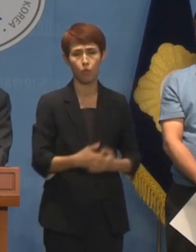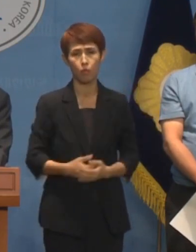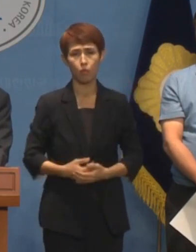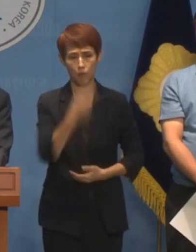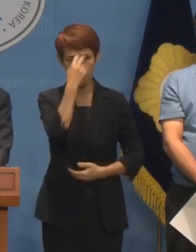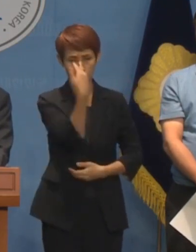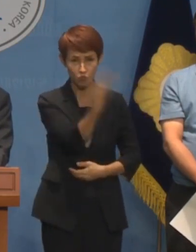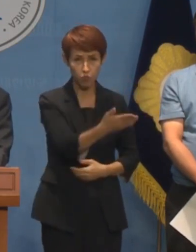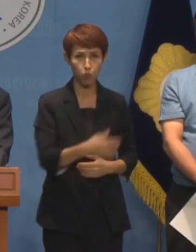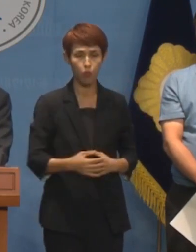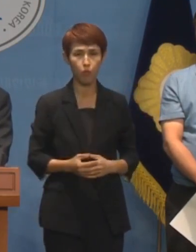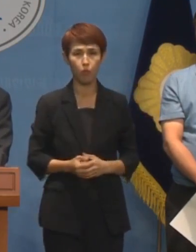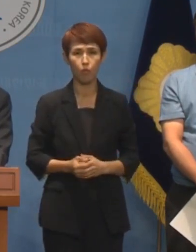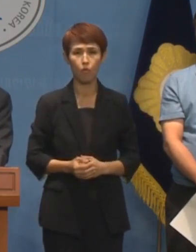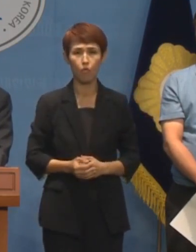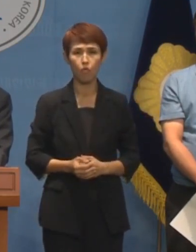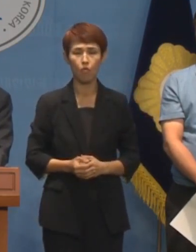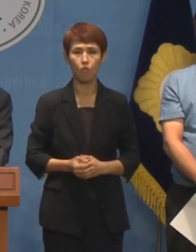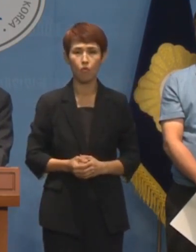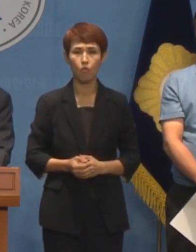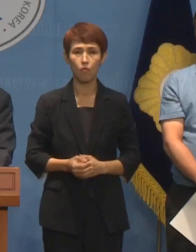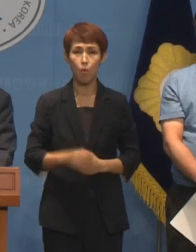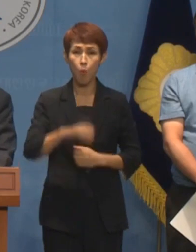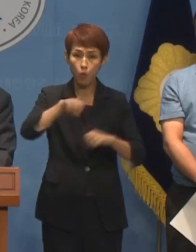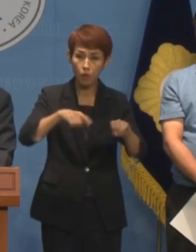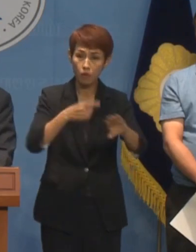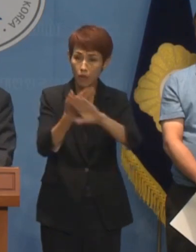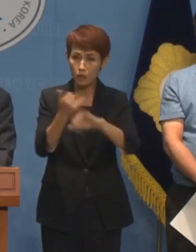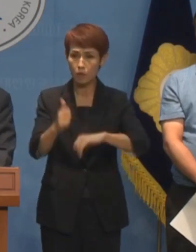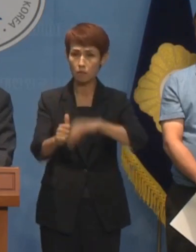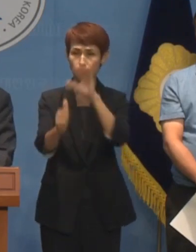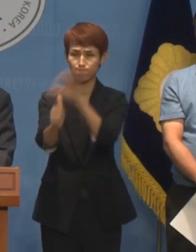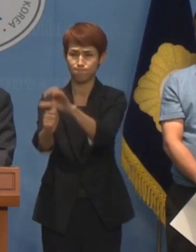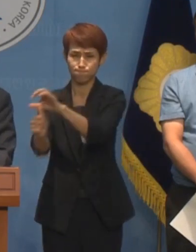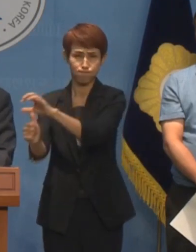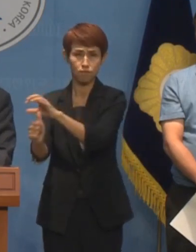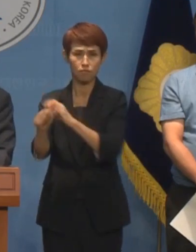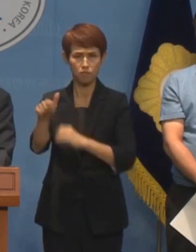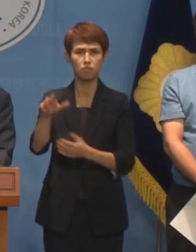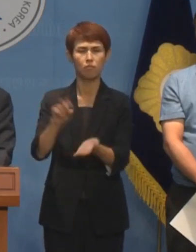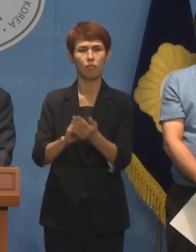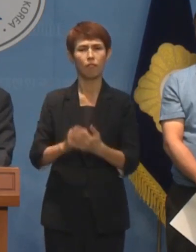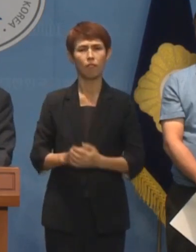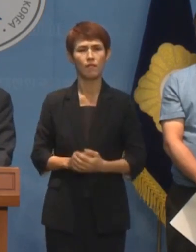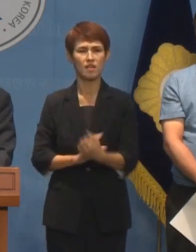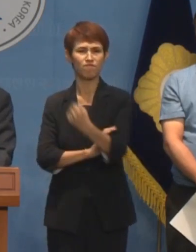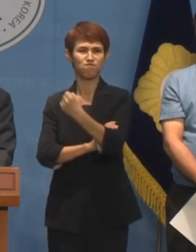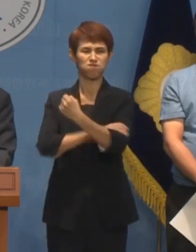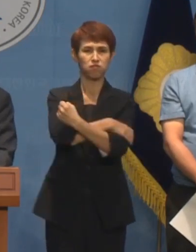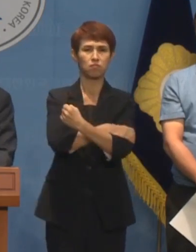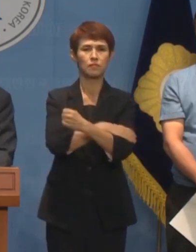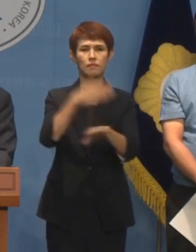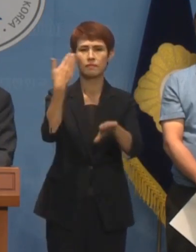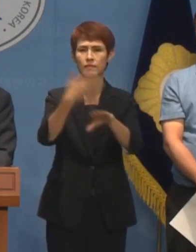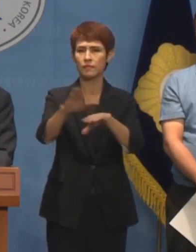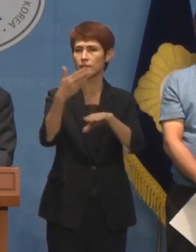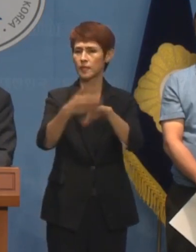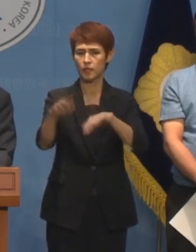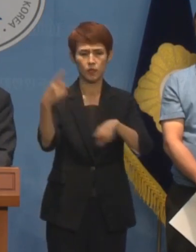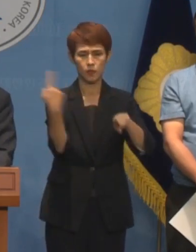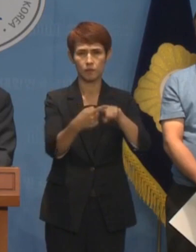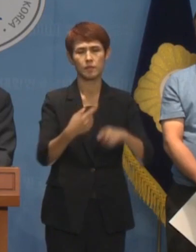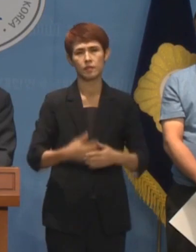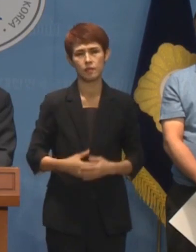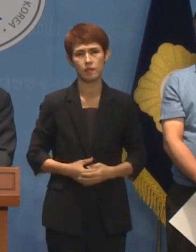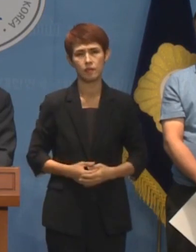사람들은 무더기로 입건하는 지금의 검찰은 누가 봐도 수사권으로 보복하는 깡패에 불과합니다.